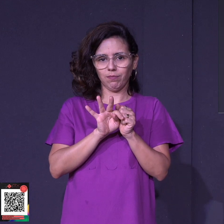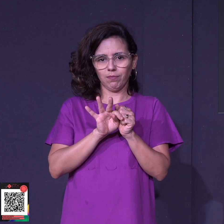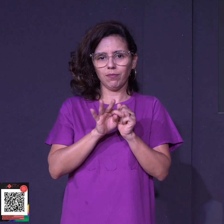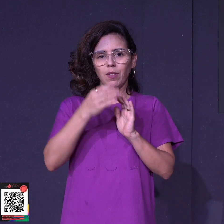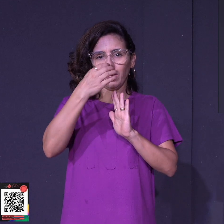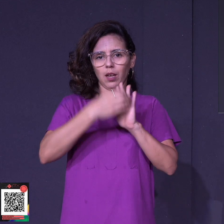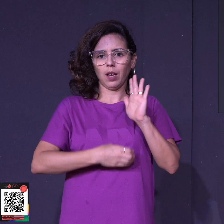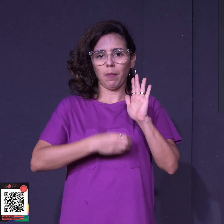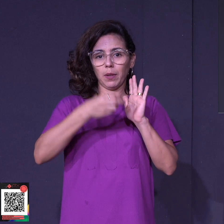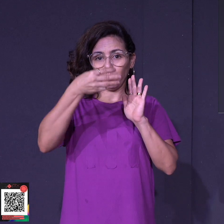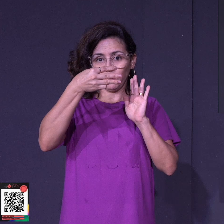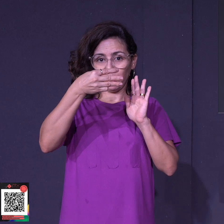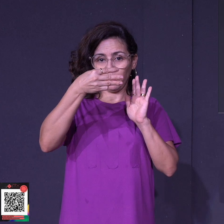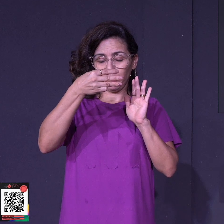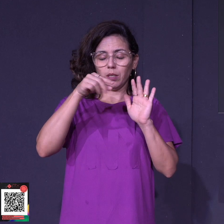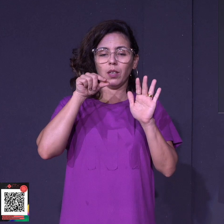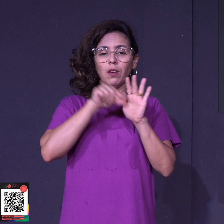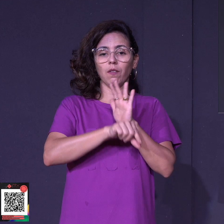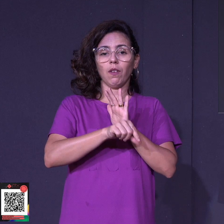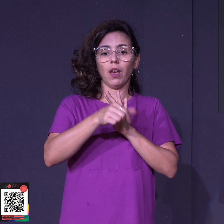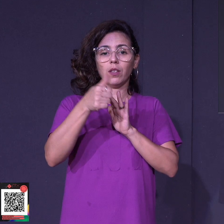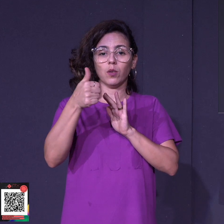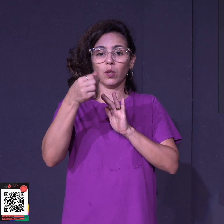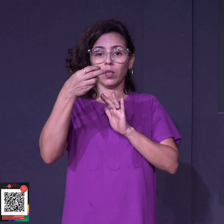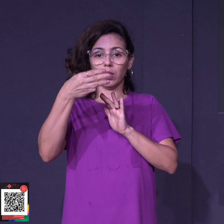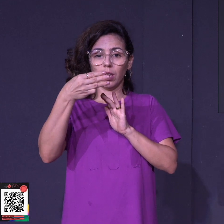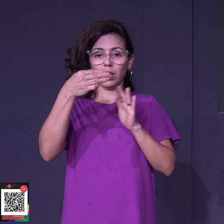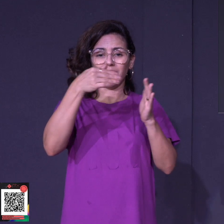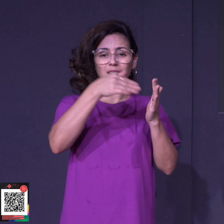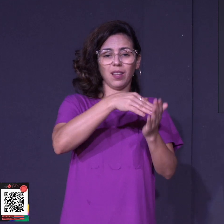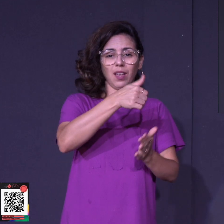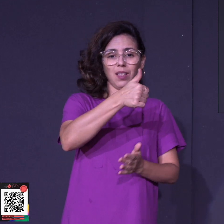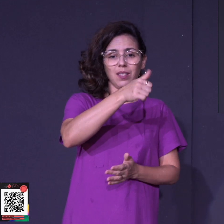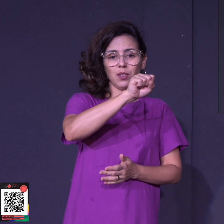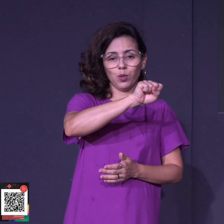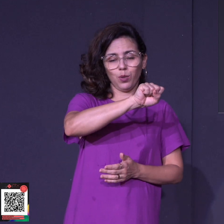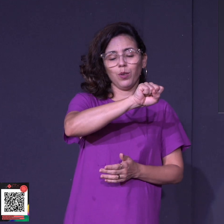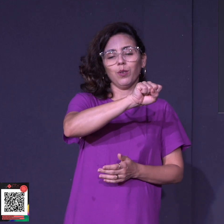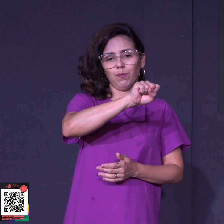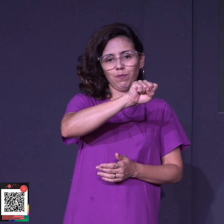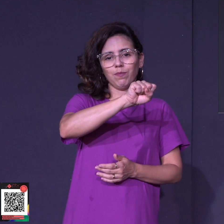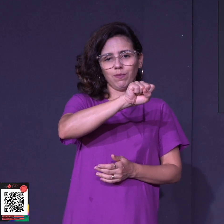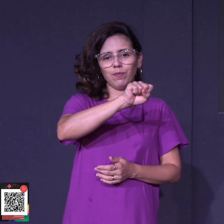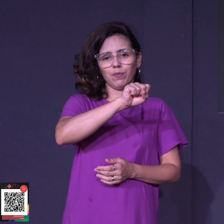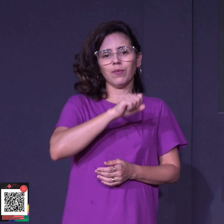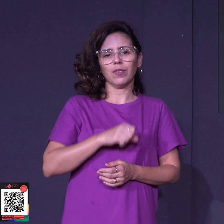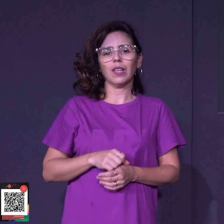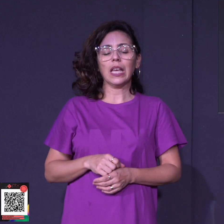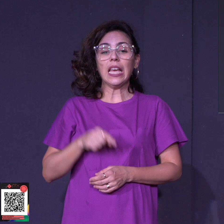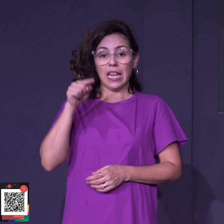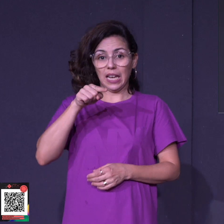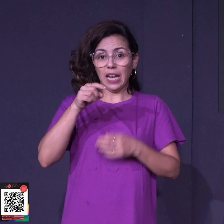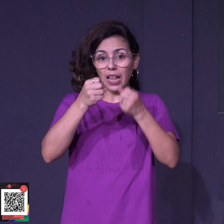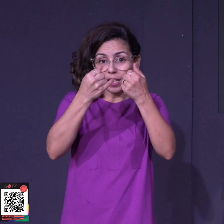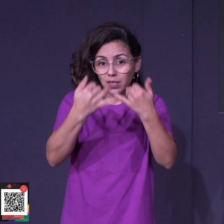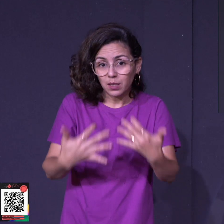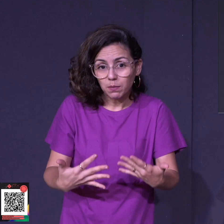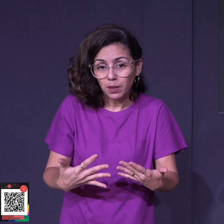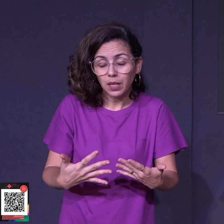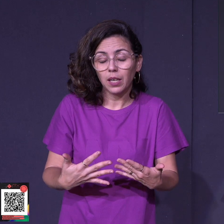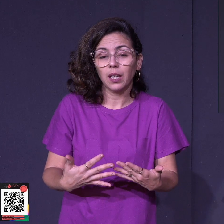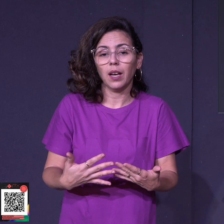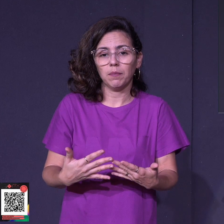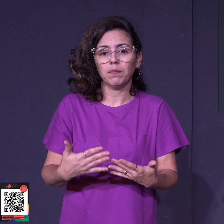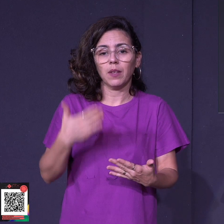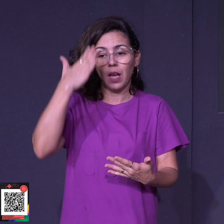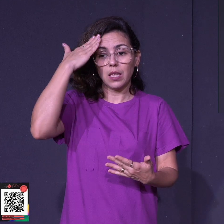Tiago capítulo 3, verso de 13 a 18. Existe a sabedoria que Deus dá, e Tiago